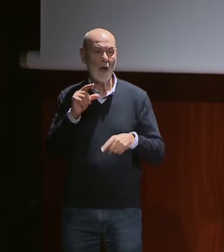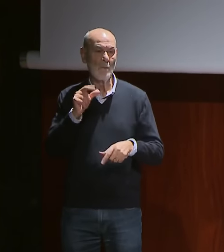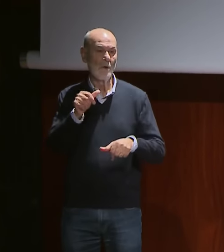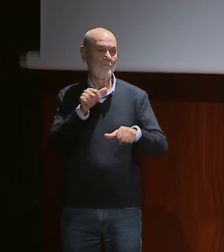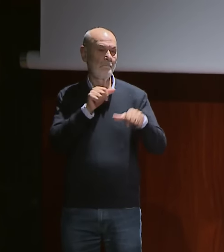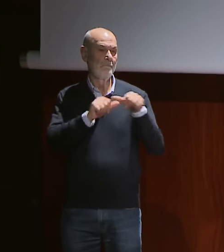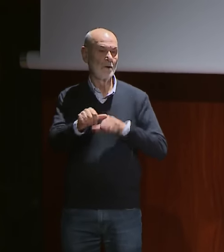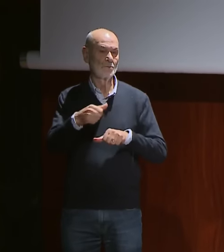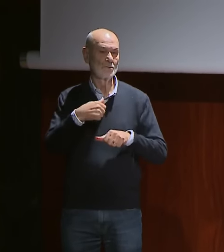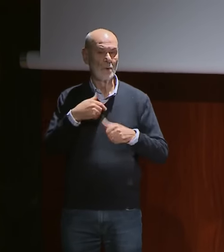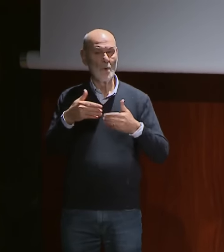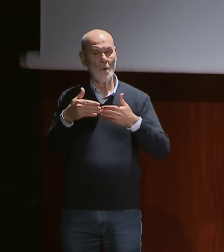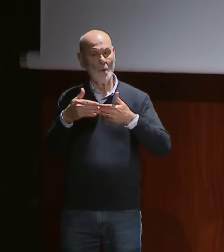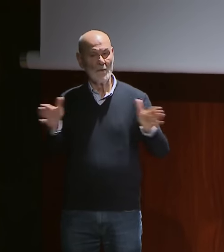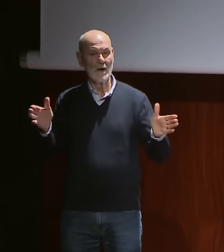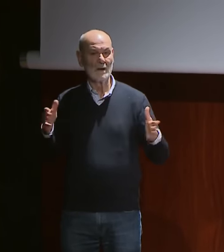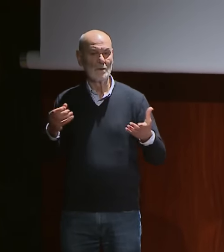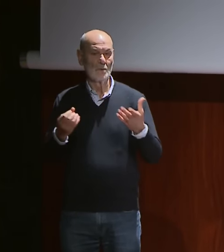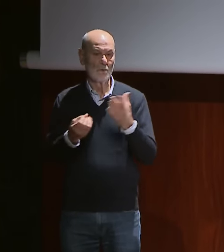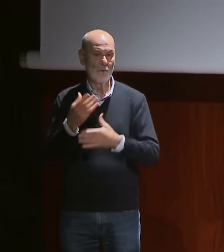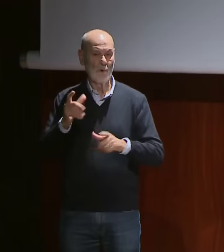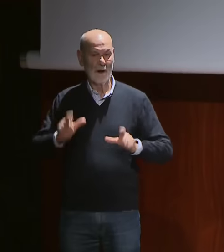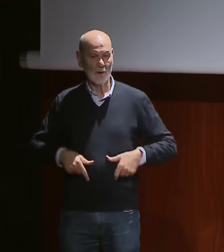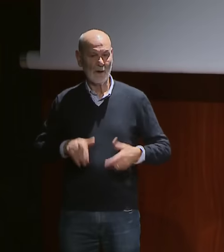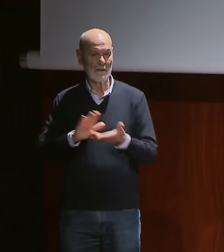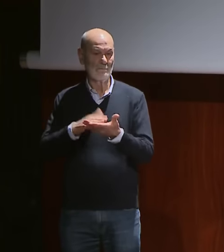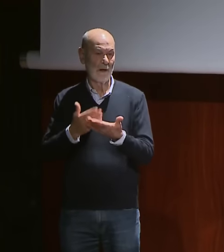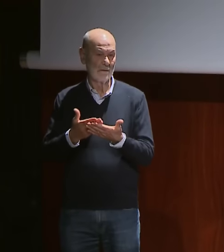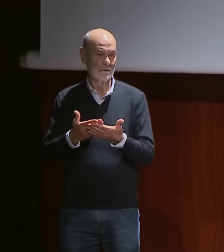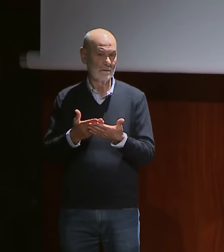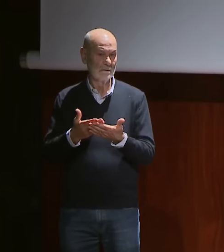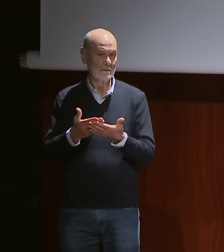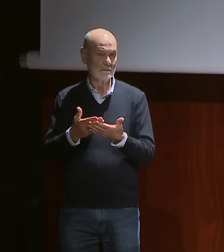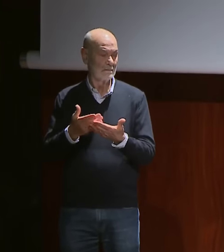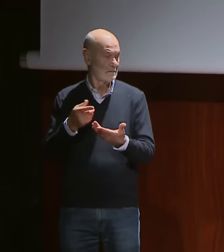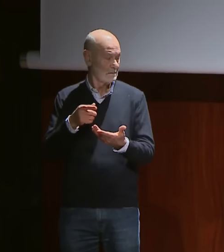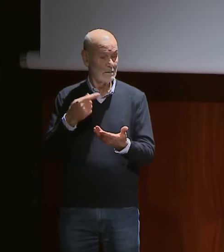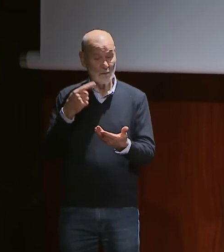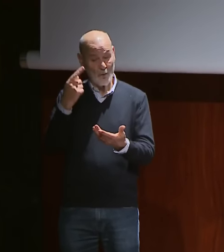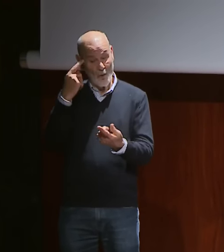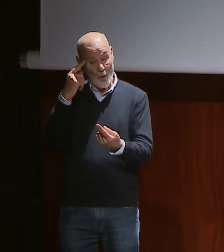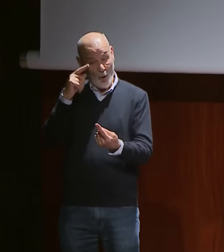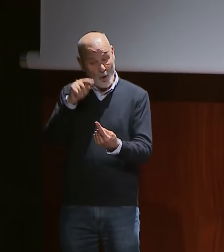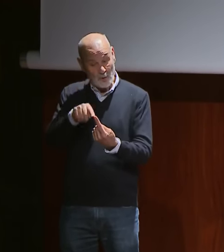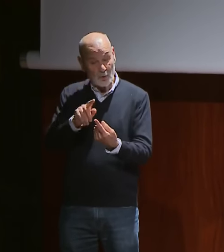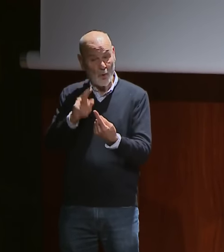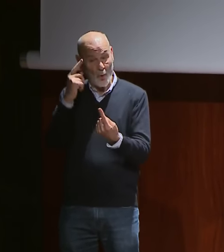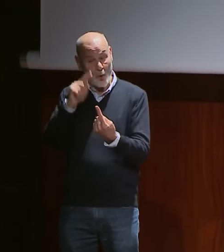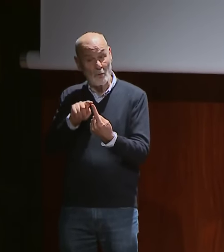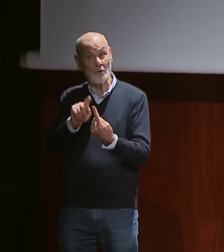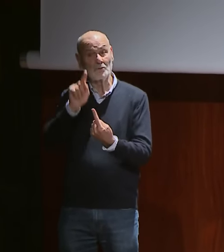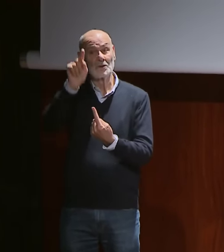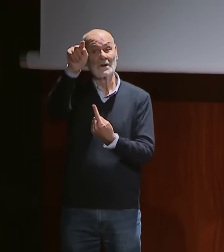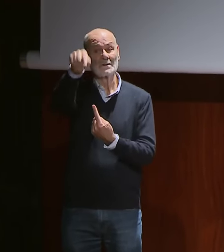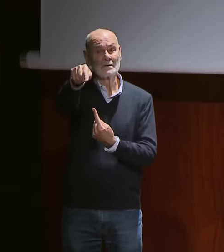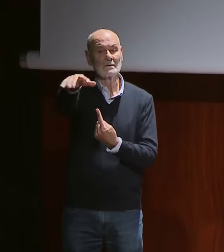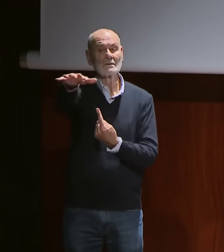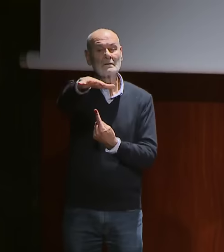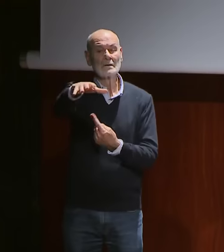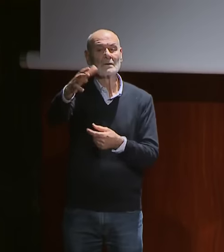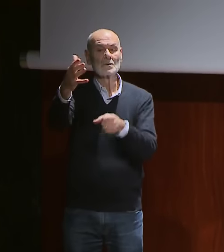c'est vrai que c'est une espèce de vengeance aussi, parce